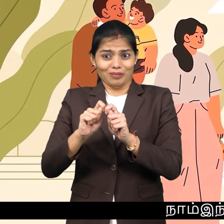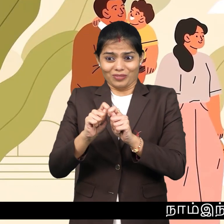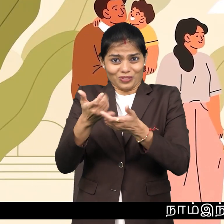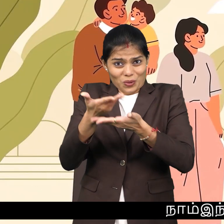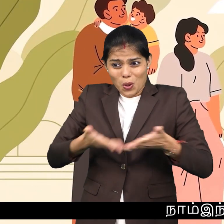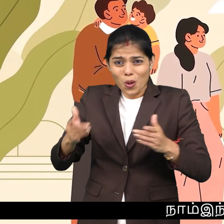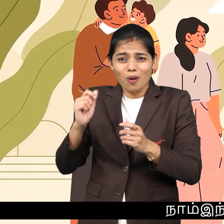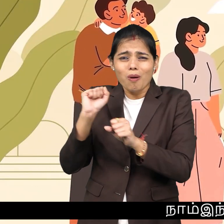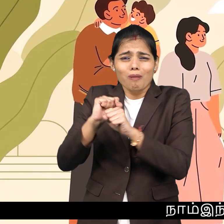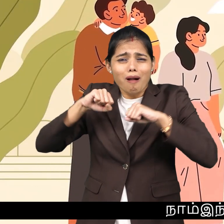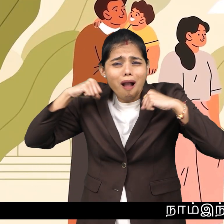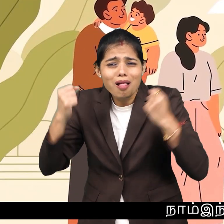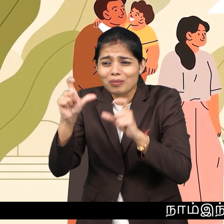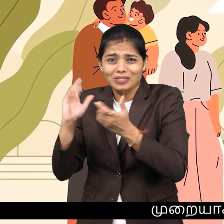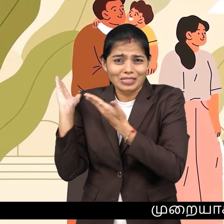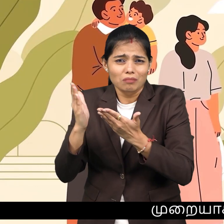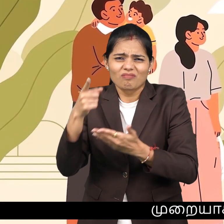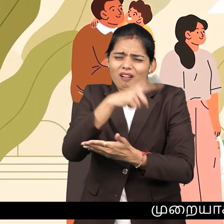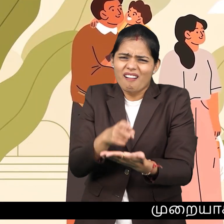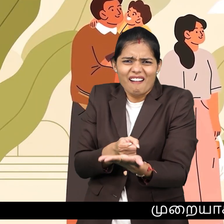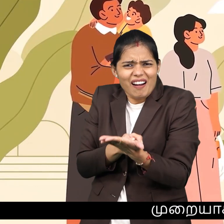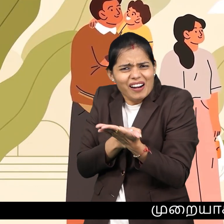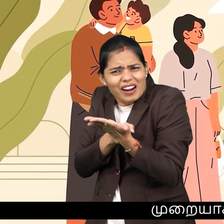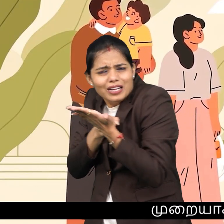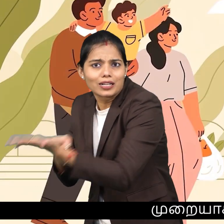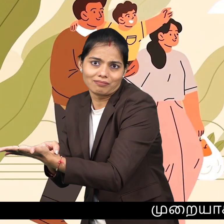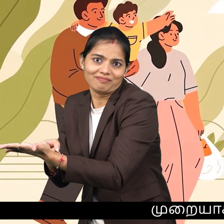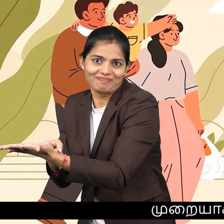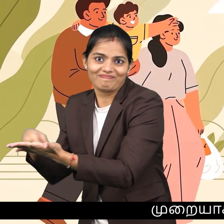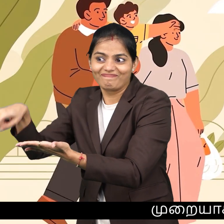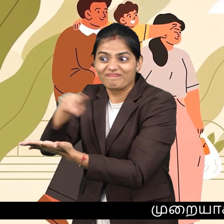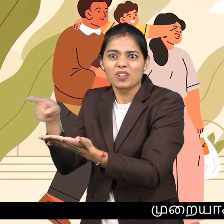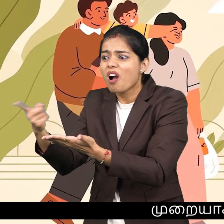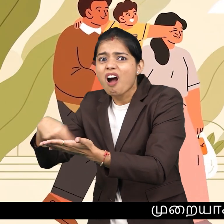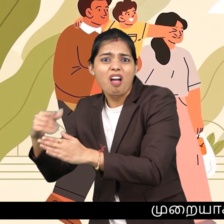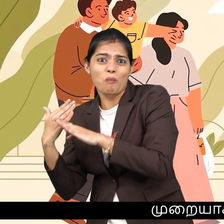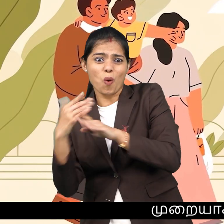நாம் இந்த சேவைகளை மதித்து முறையாக பயன்படுத்த வேண்டும்.